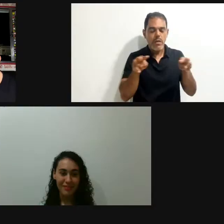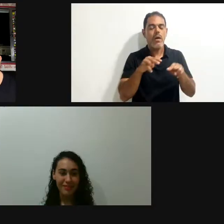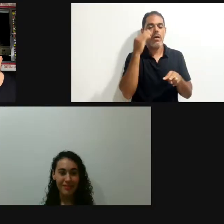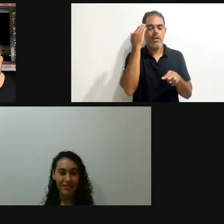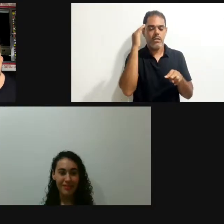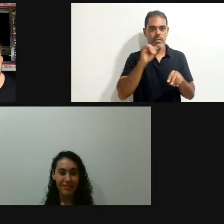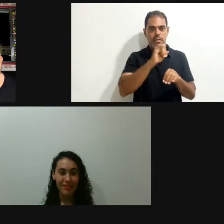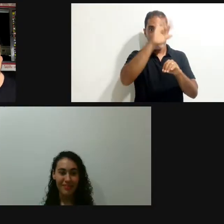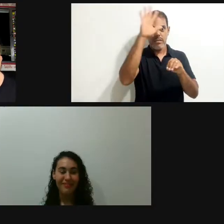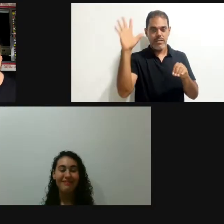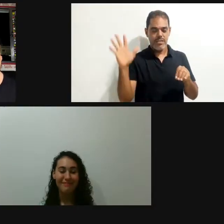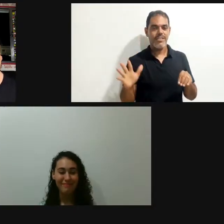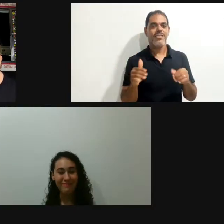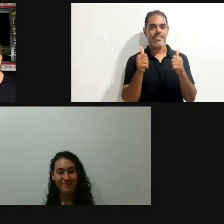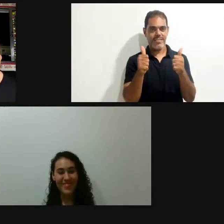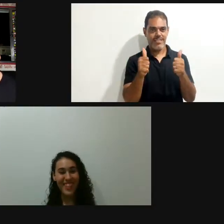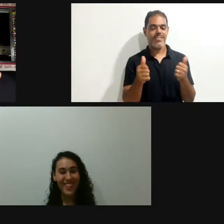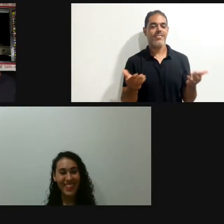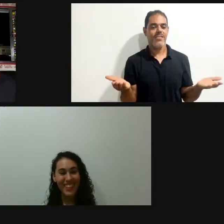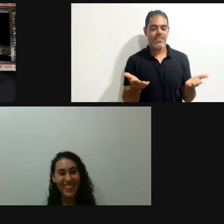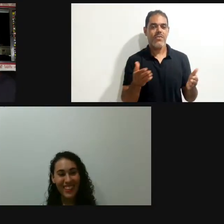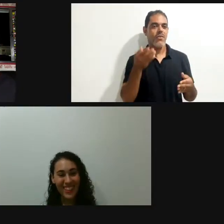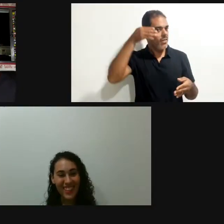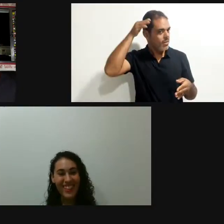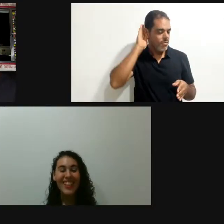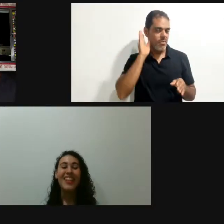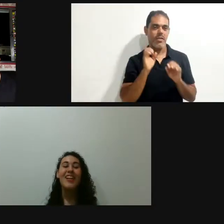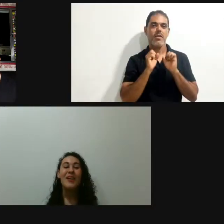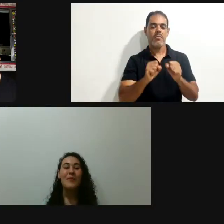Então, minha amiga, manda bala, hoje a live é sua.